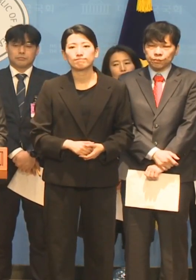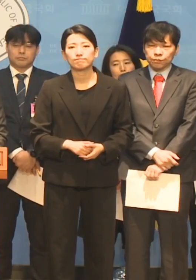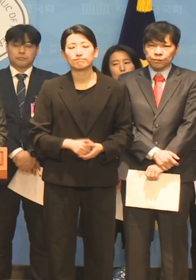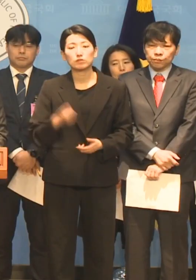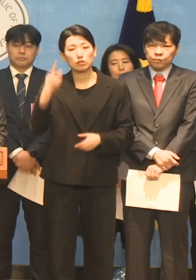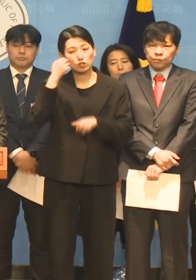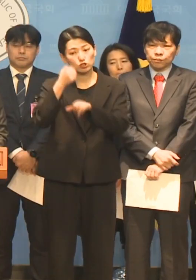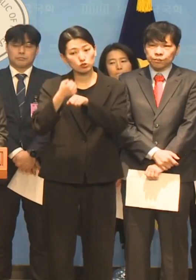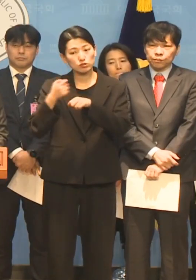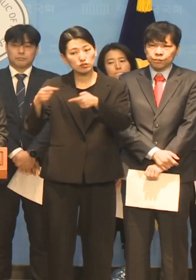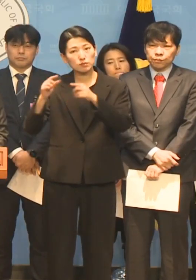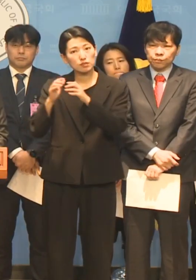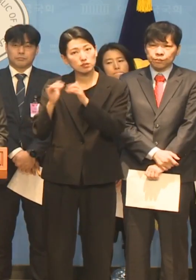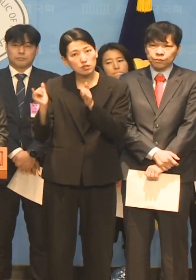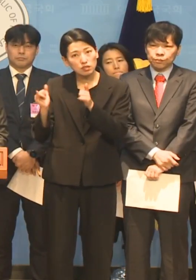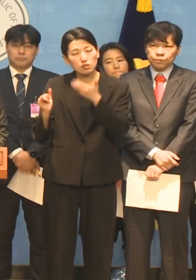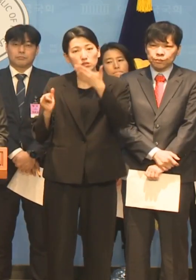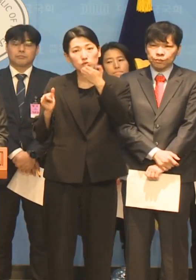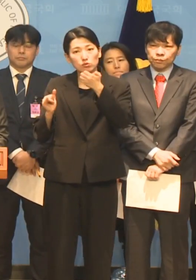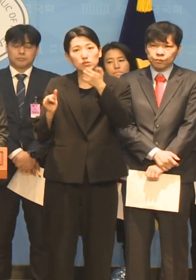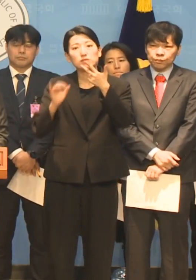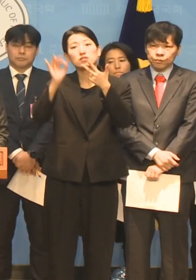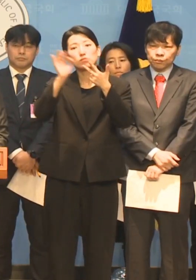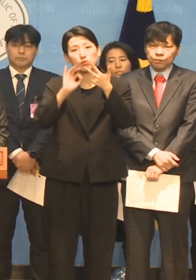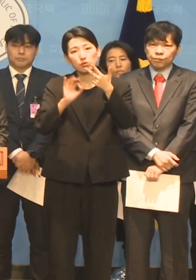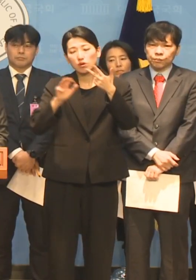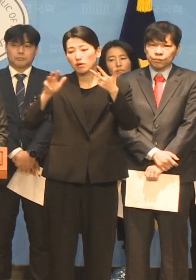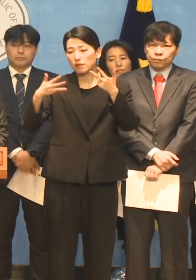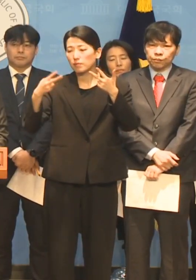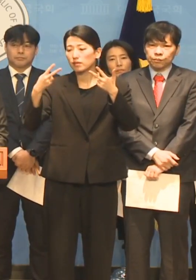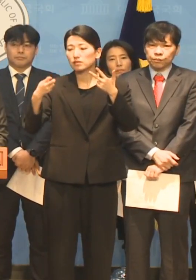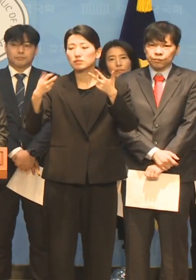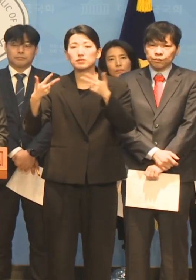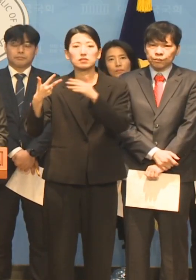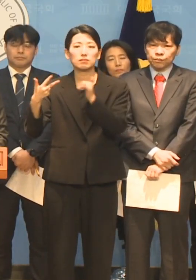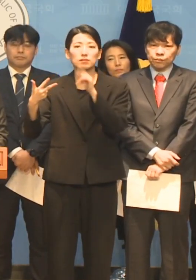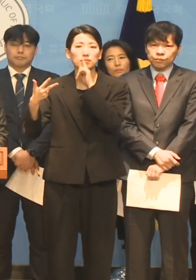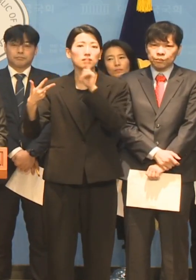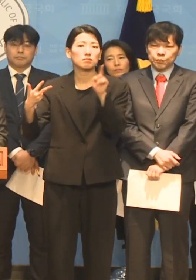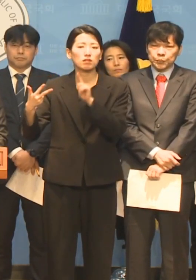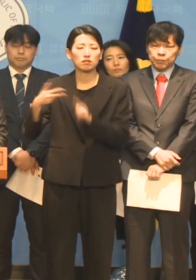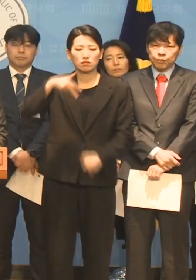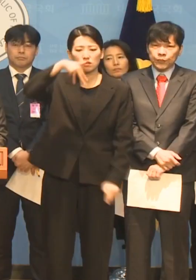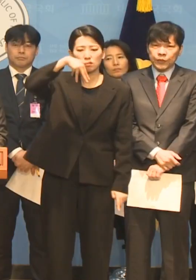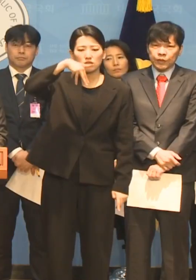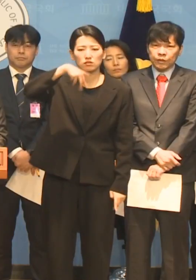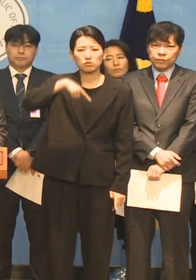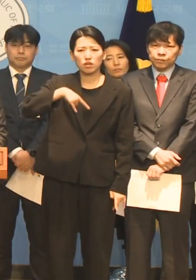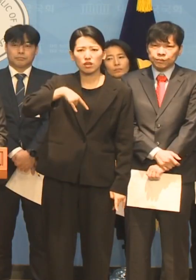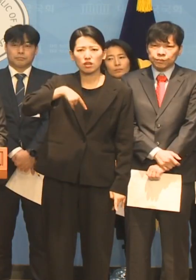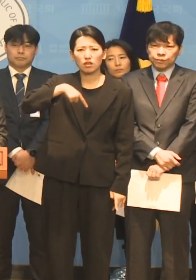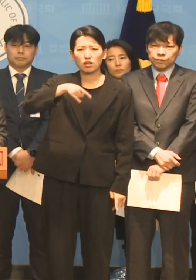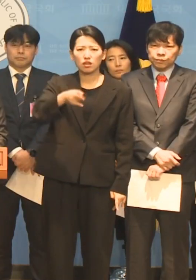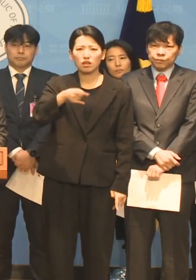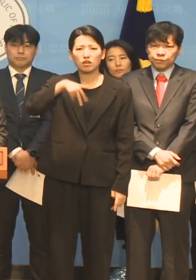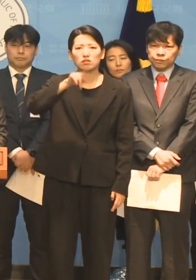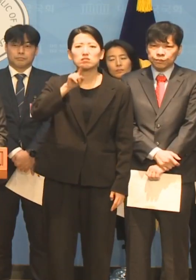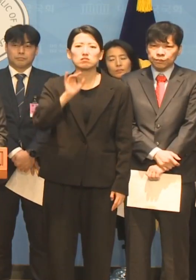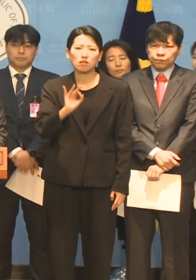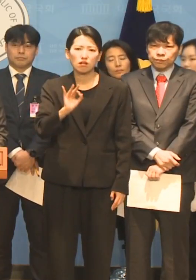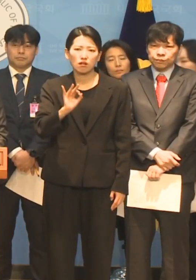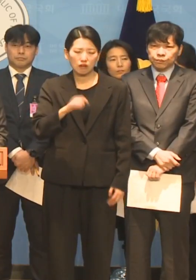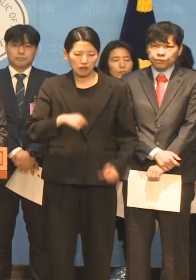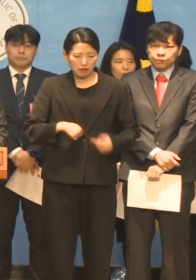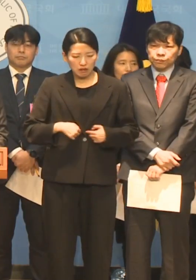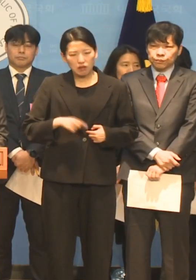참여자 중 97.1%인 827명이 췌장 기능 부전 및 상실 질병의 내부 장애 인정에 대해